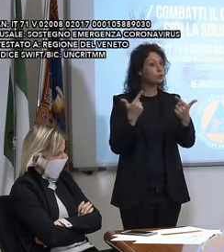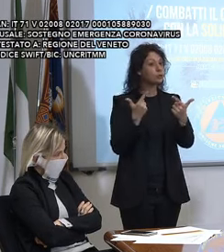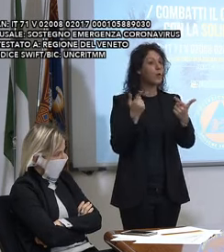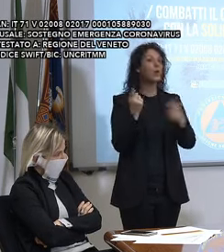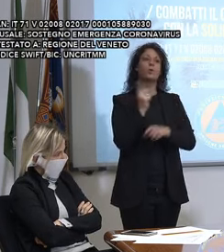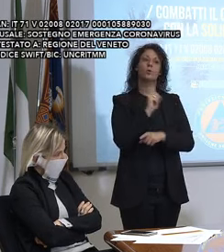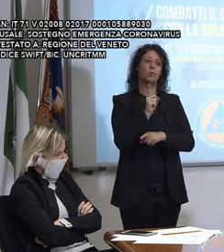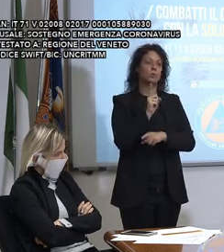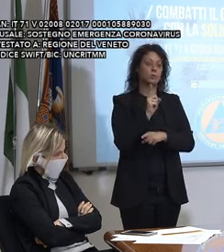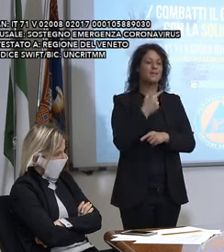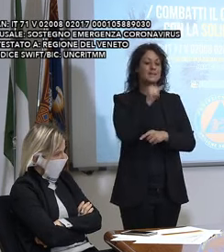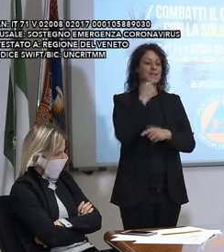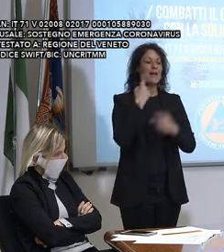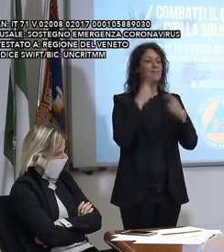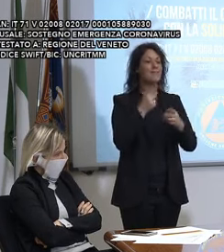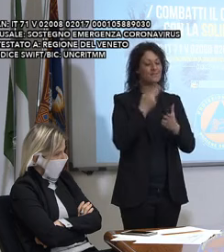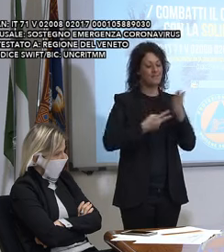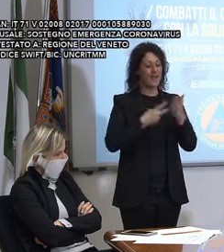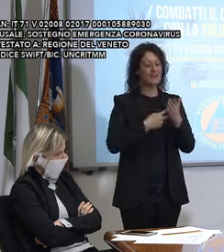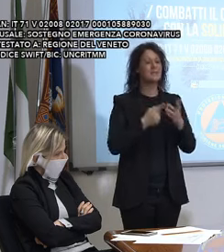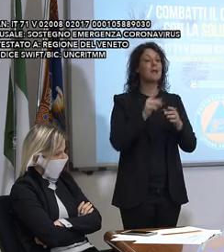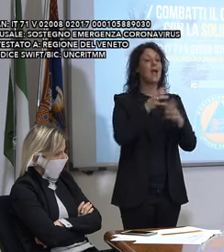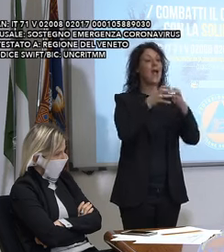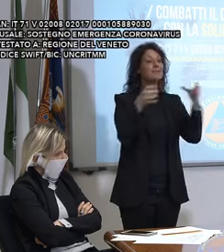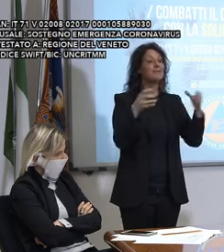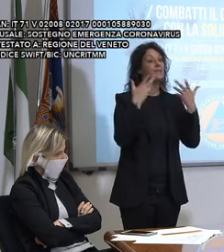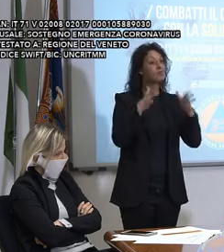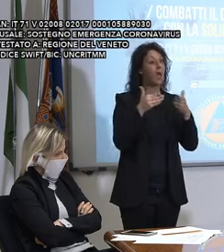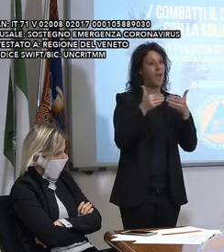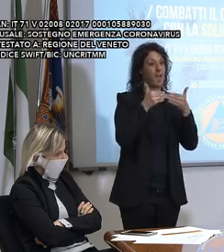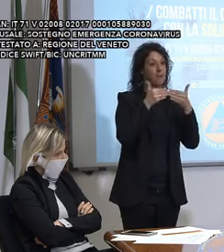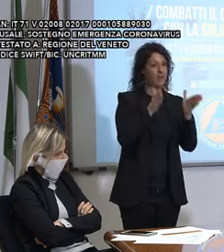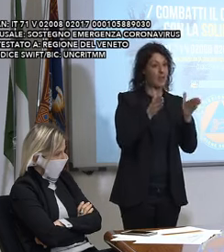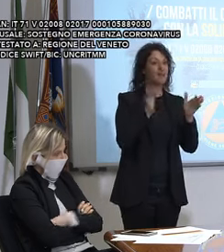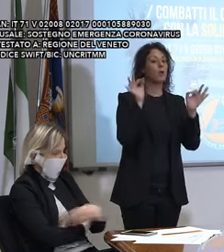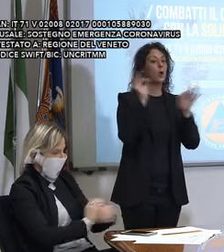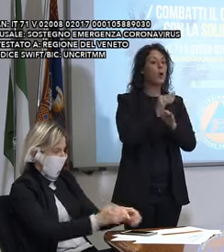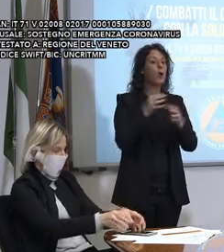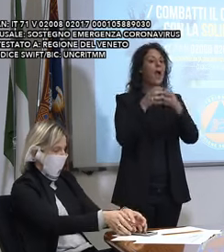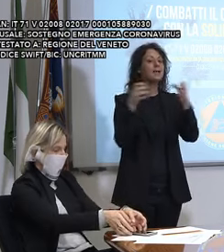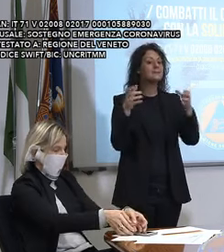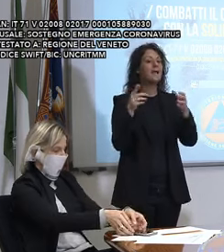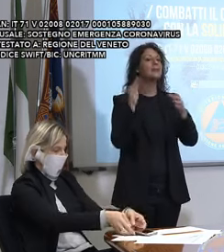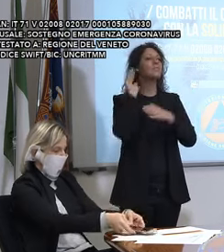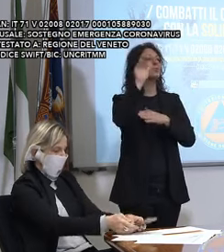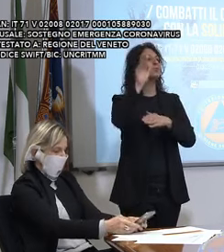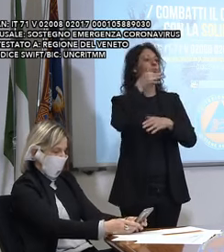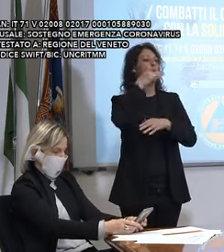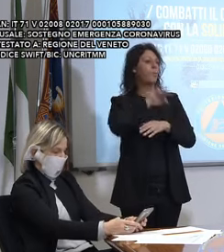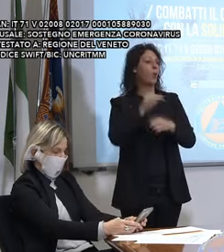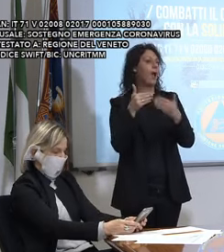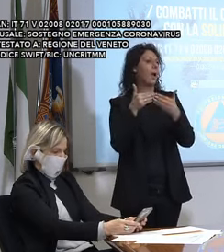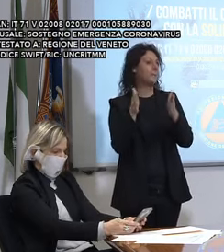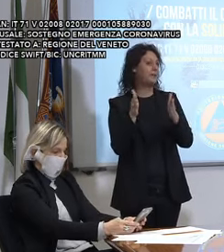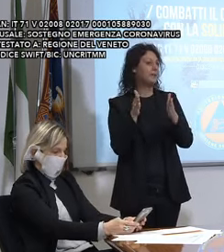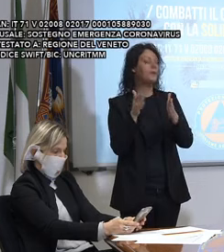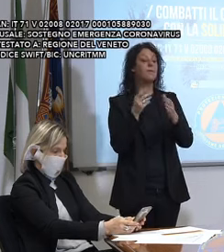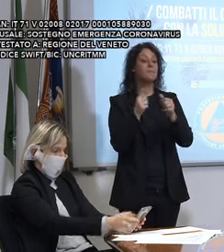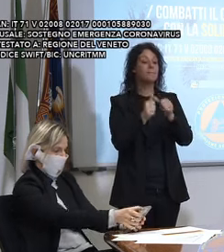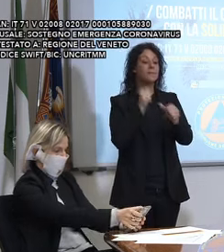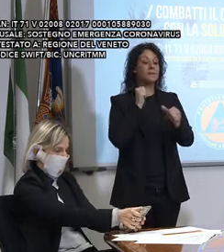che apriranno si mettono a disposizione per testare dei modelli, diciamo, più articolati, per vedere se possiamo